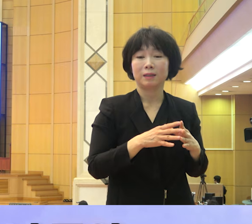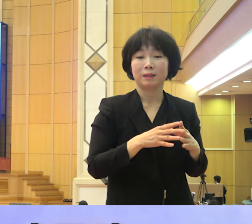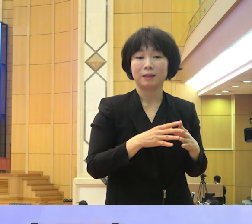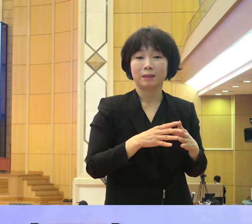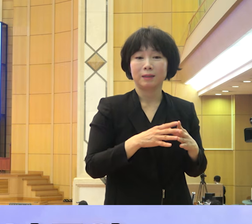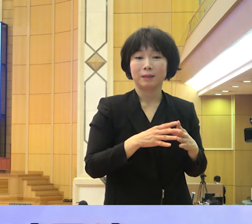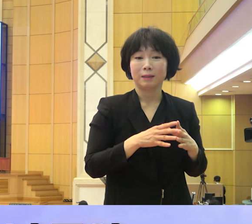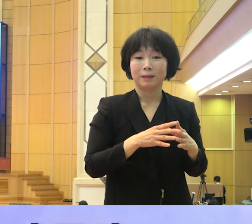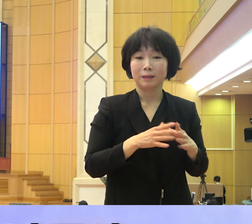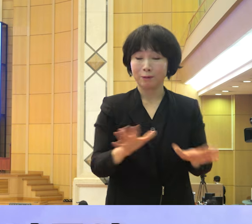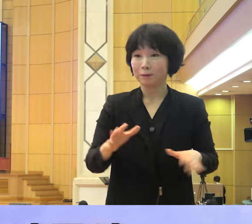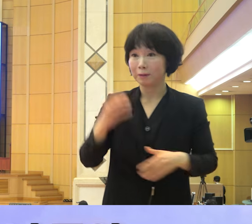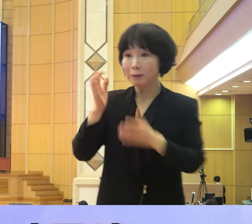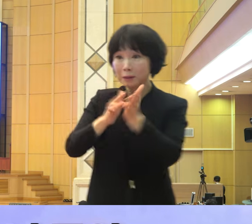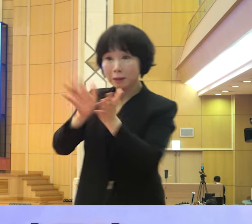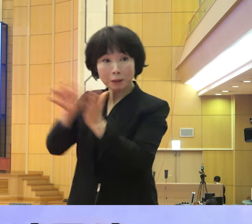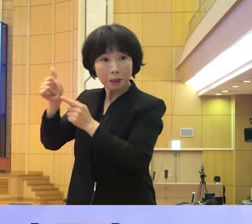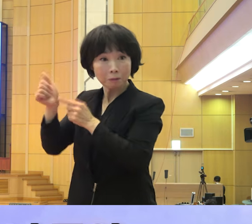그래서 안식일 날